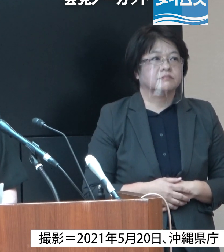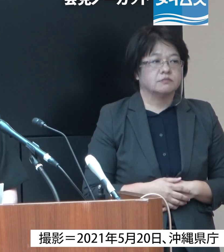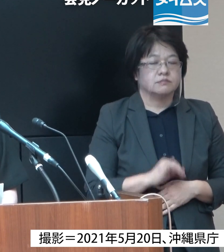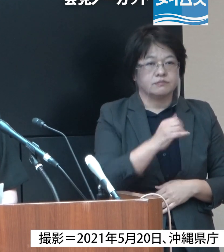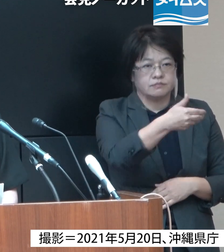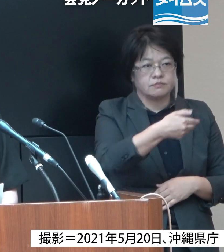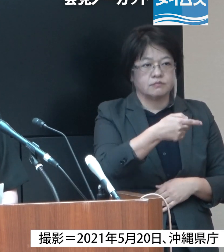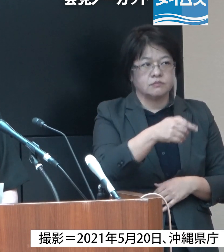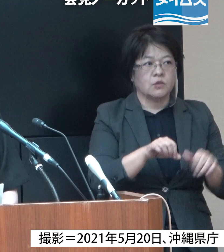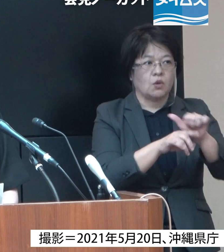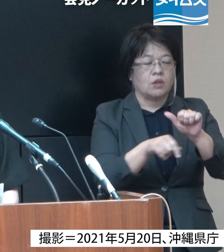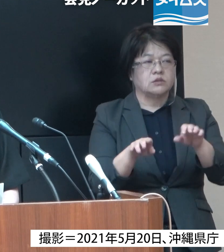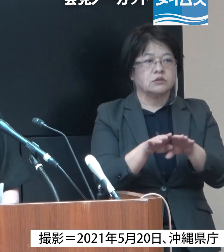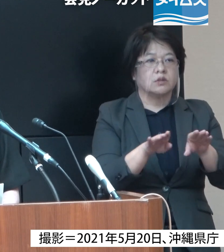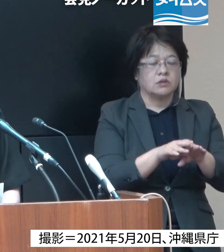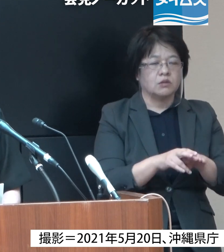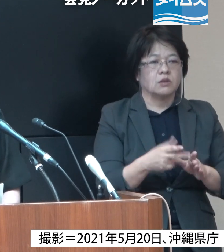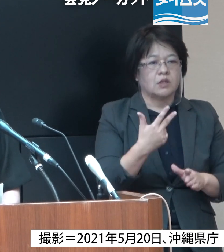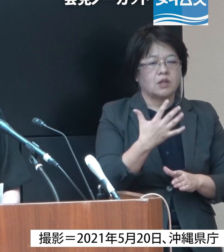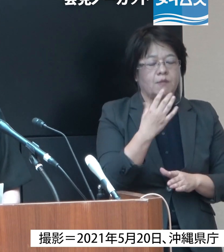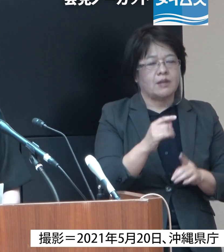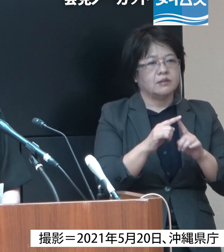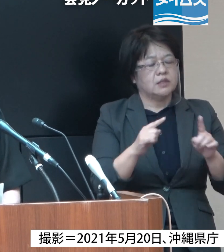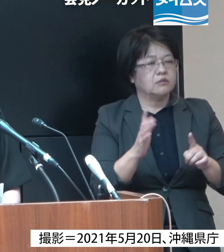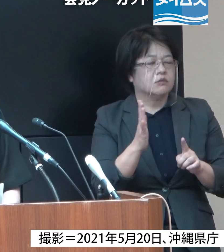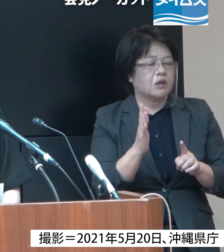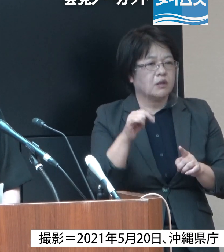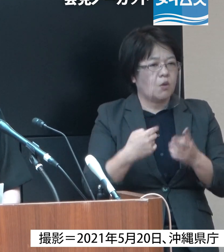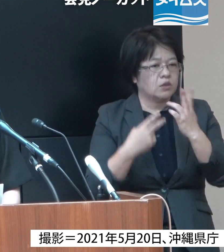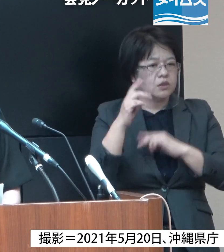実際ゴールデンウィークでは約7万人が来たというような数字も